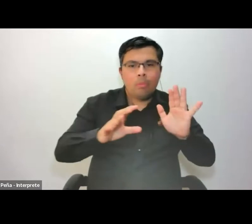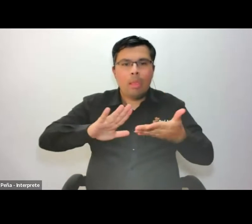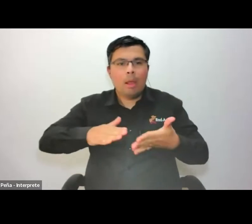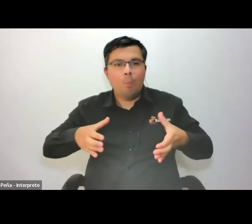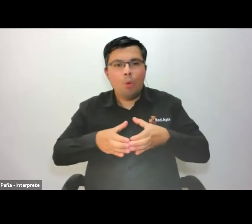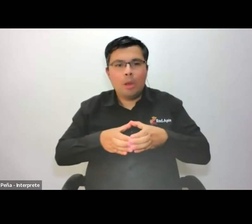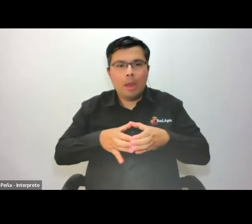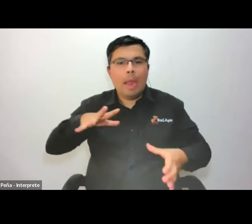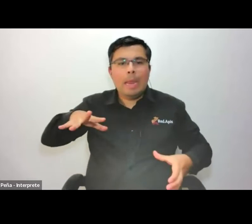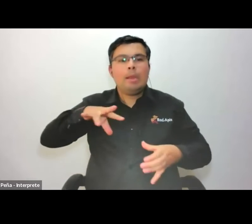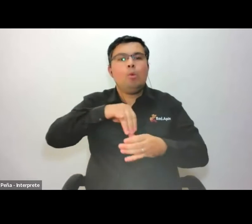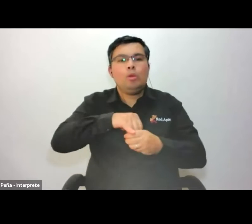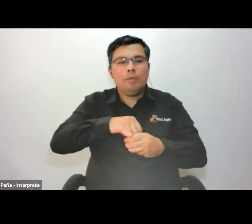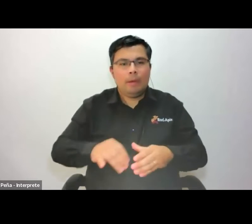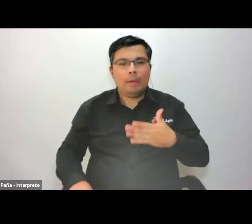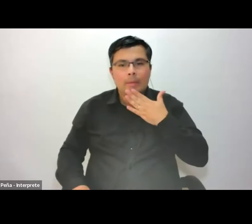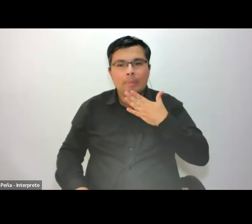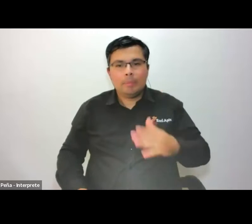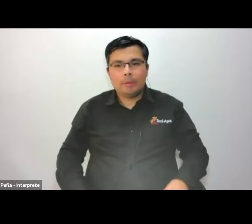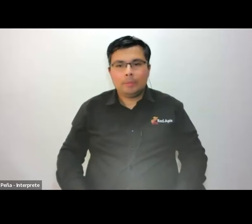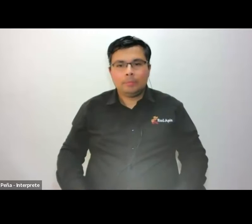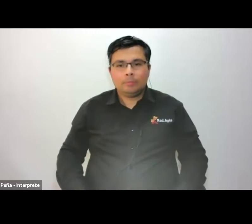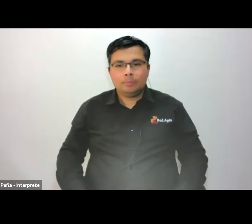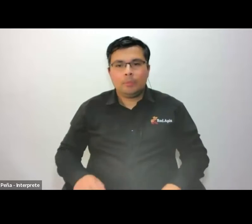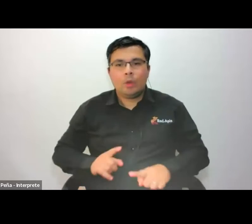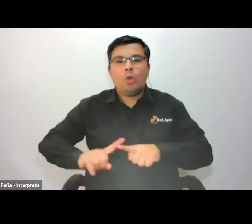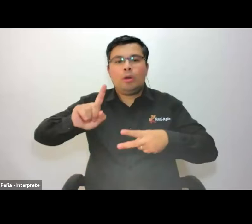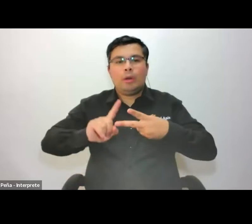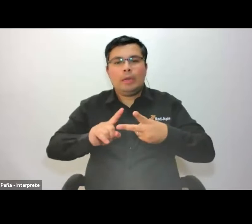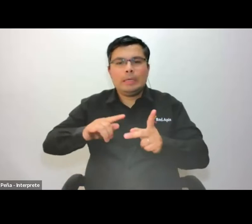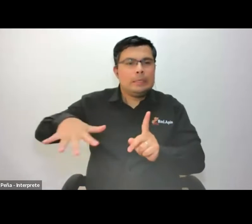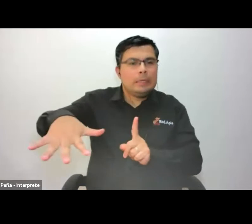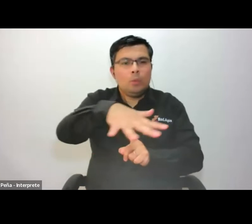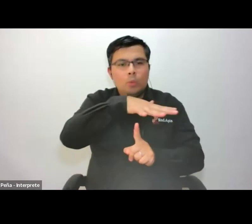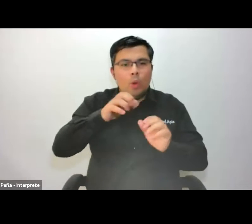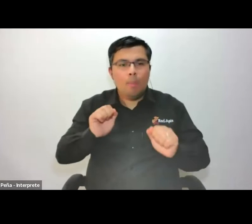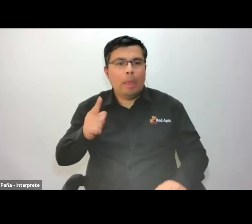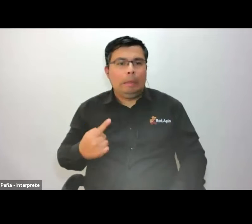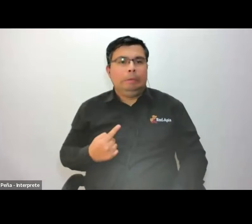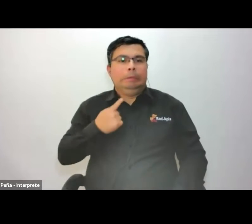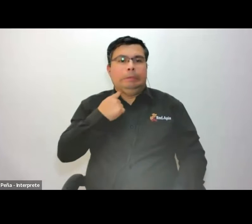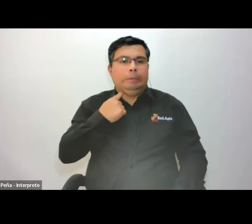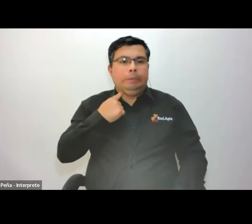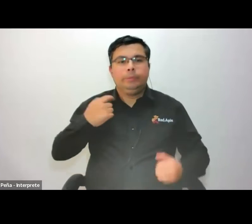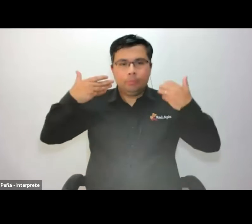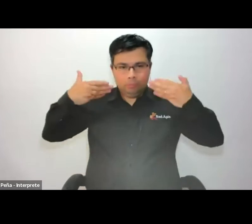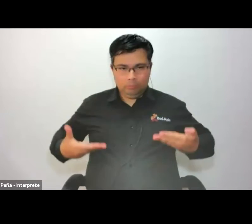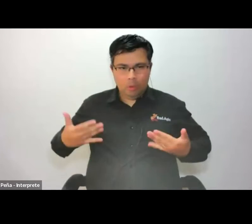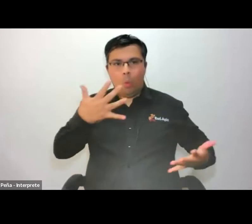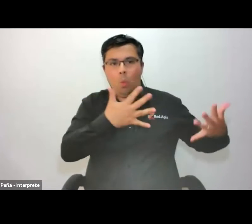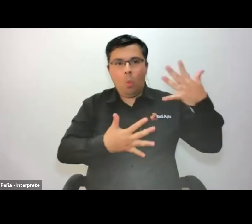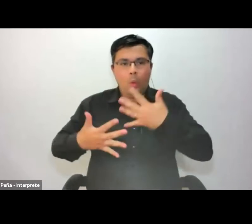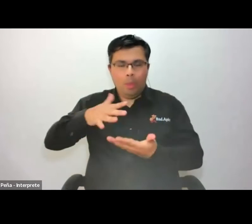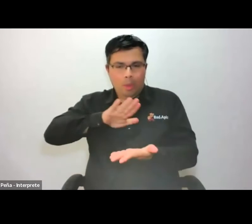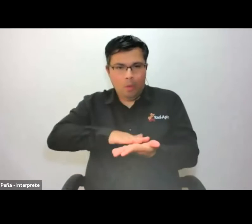especialmente respecto de situaciones que puedan atentar contra la integridad física y psíquica de los estudiantes. Así que los